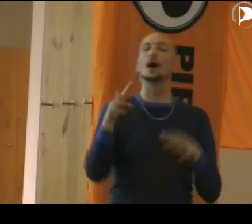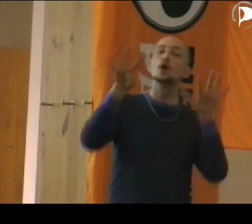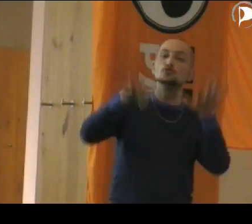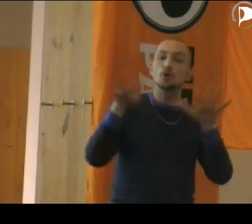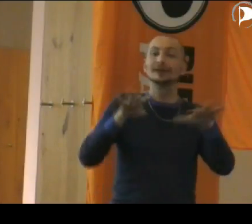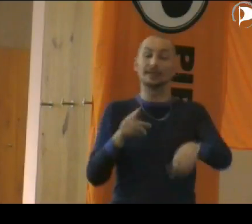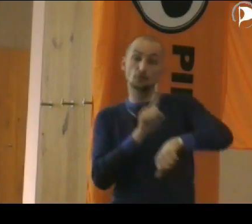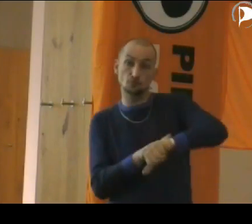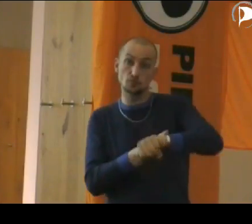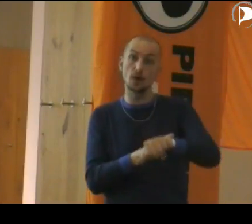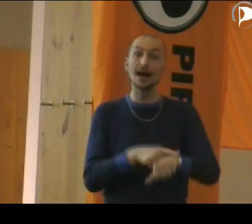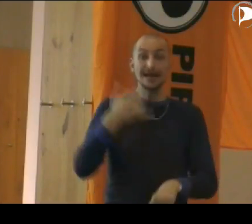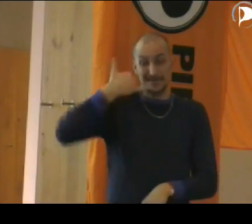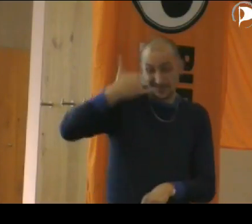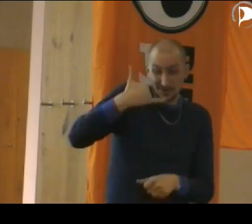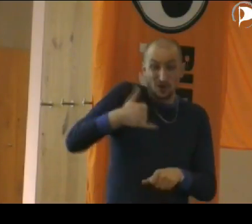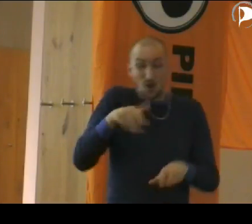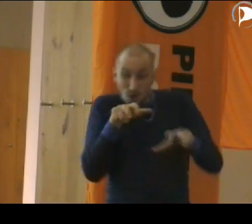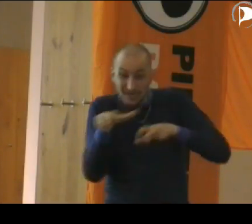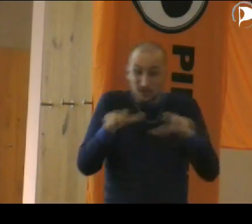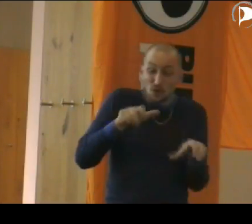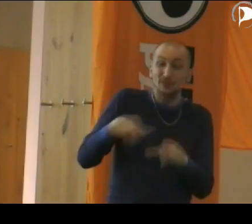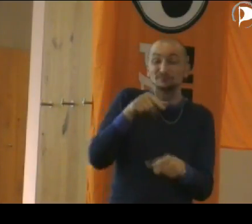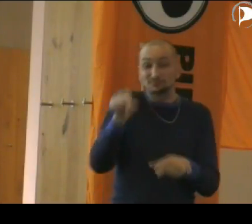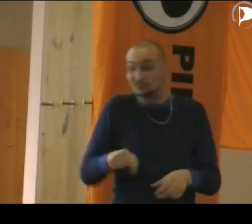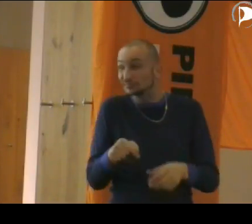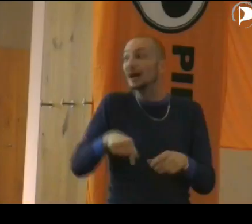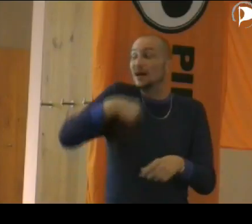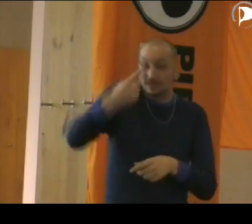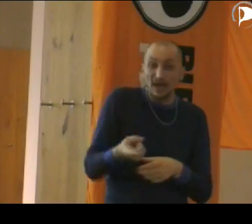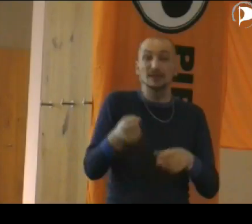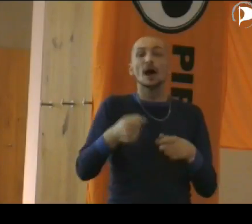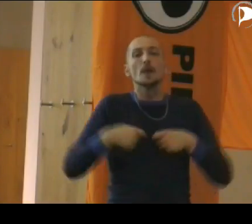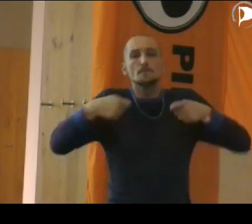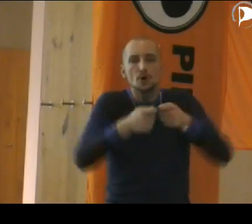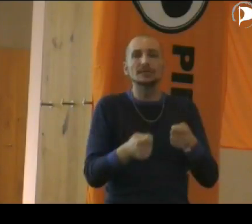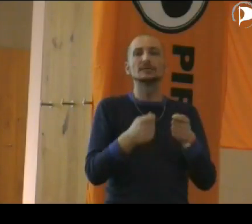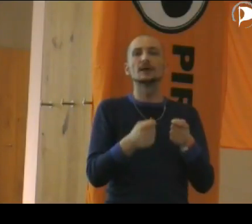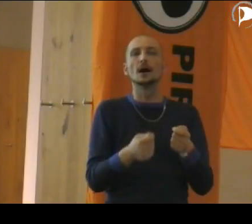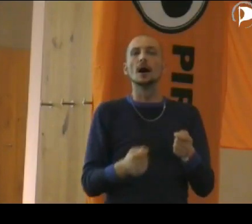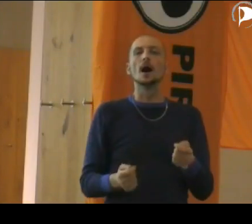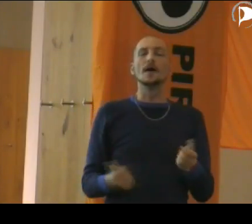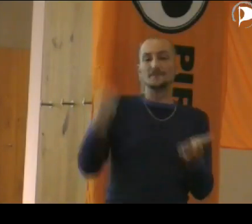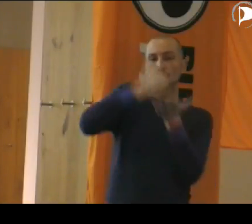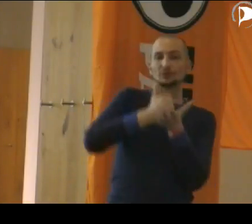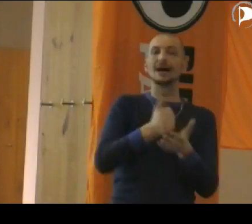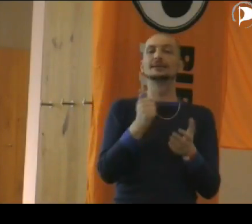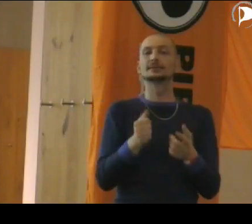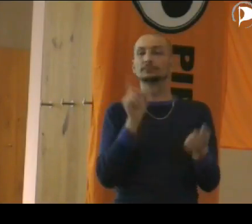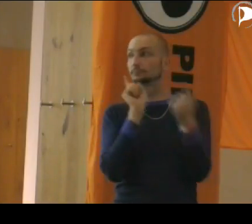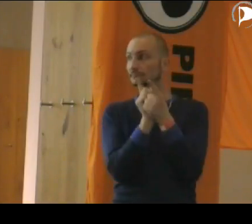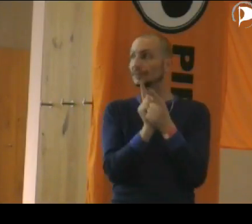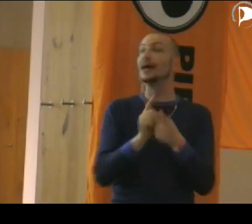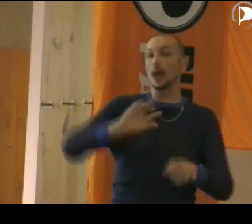schon mit den am telefon zu organisieren erst danach habe sich während des bundes vorstellen songs getroffen doch schon der erste antrag reingekommen